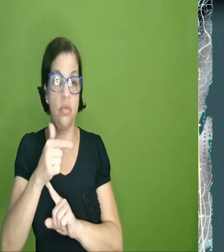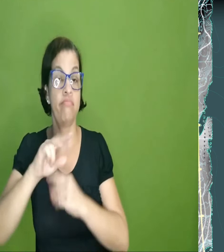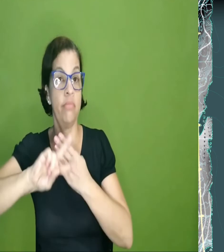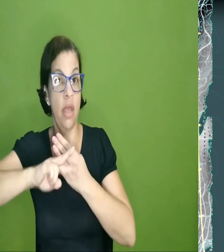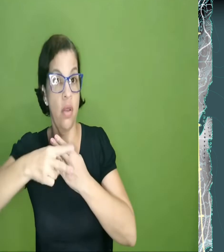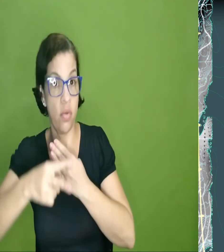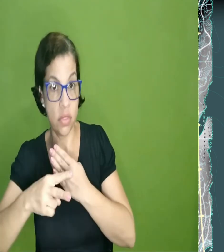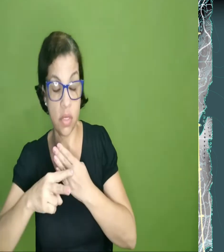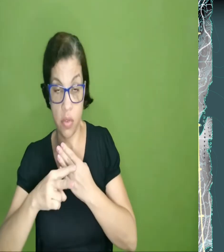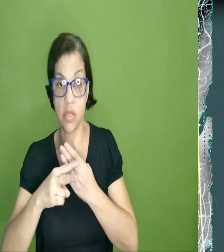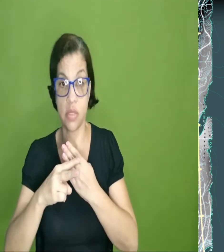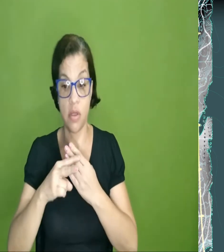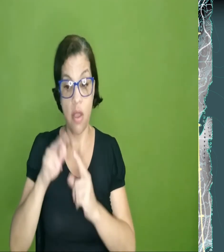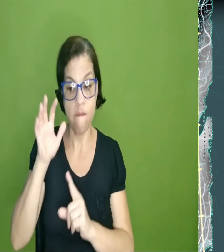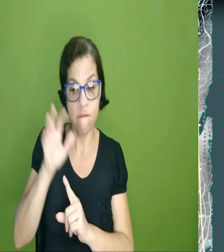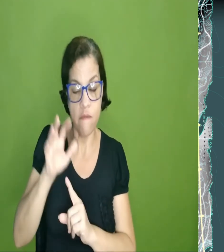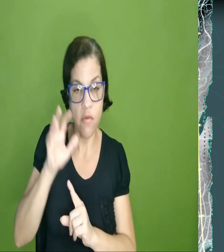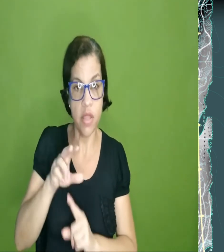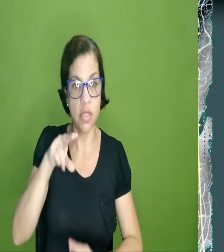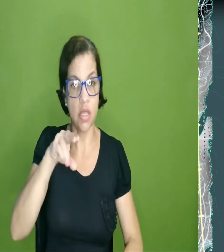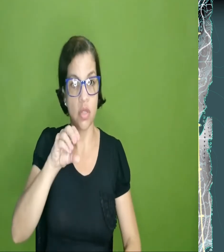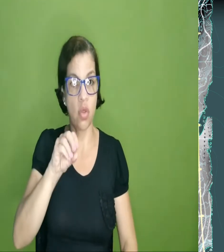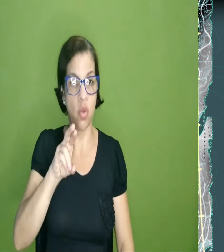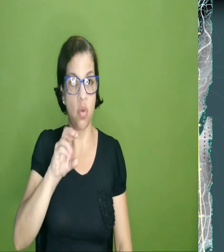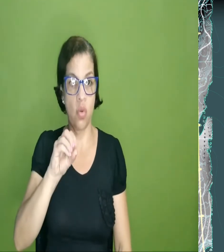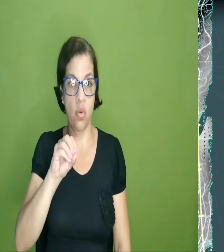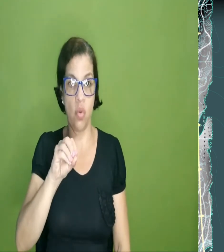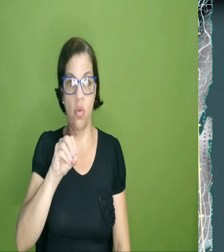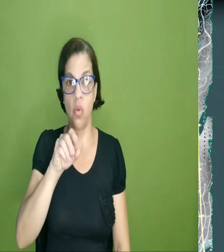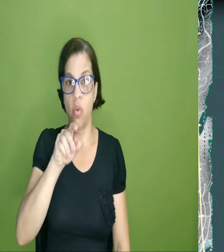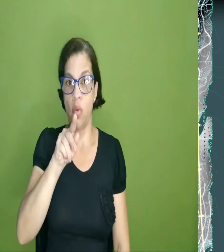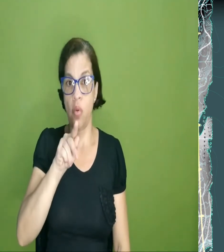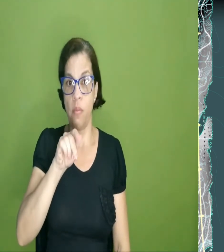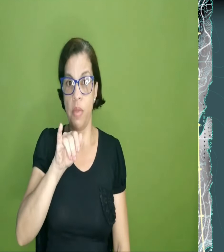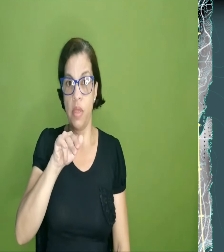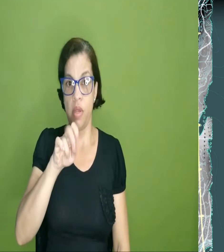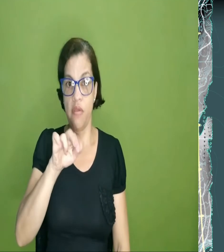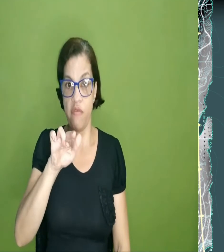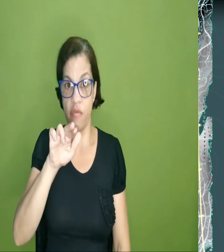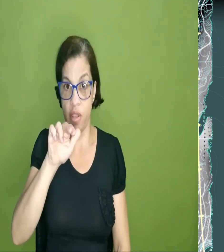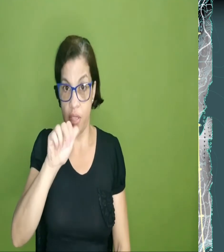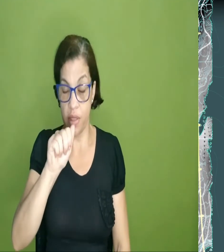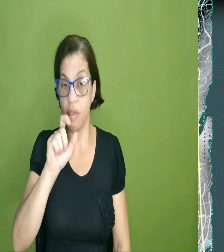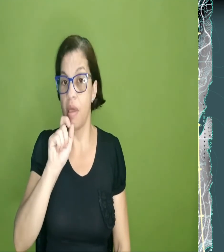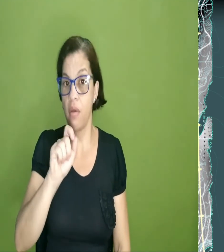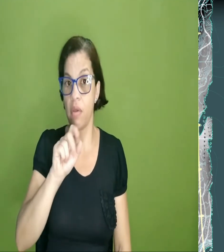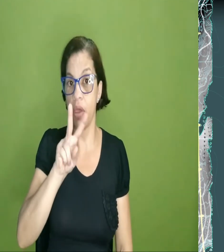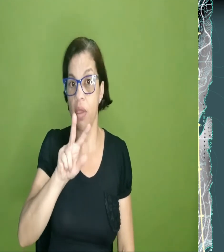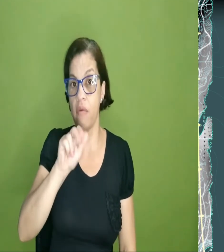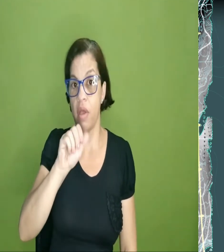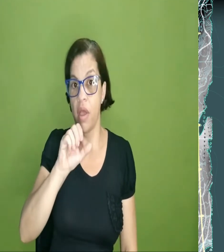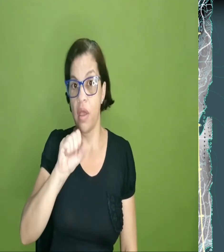da norepinefrina sobre esses vasos é uma vasoconstrição. Vejam que estamos falando em